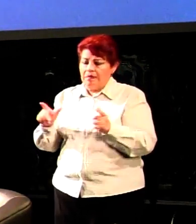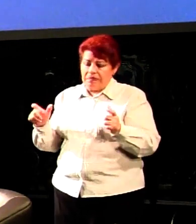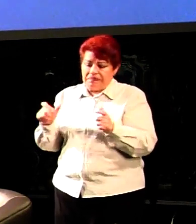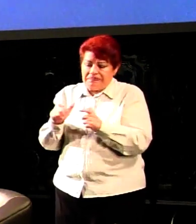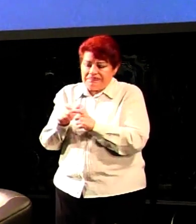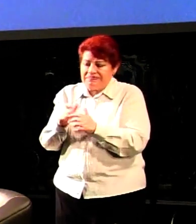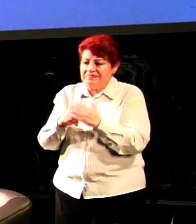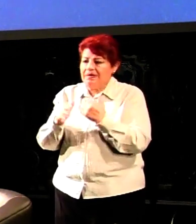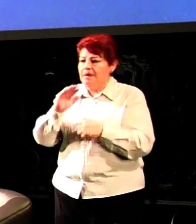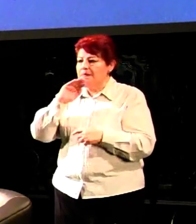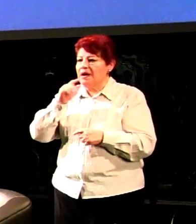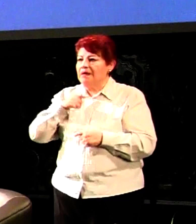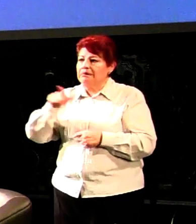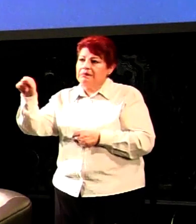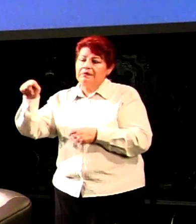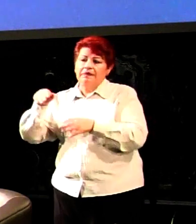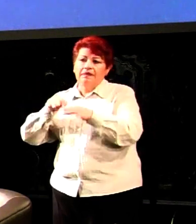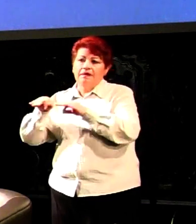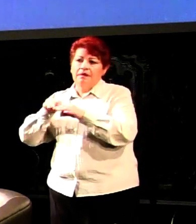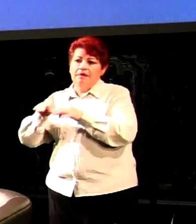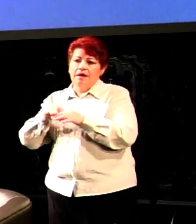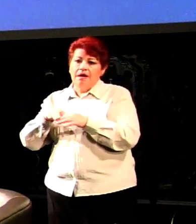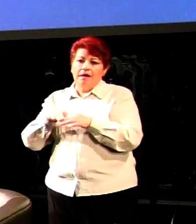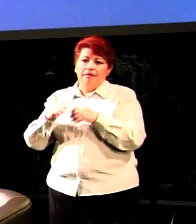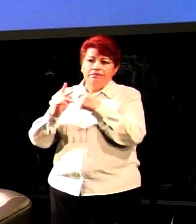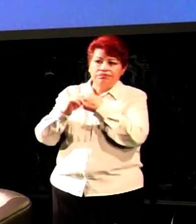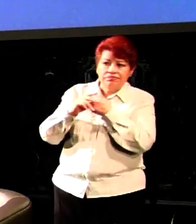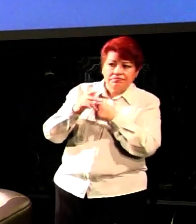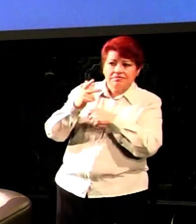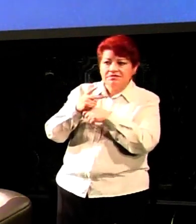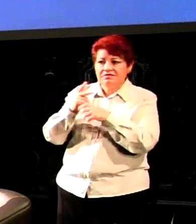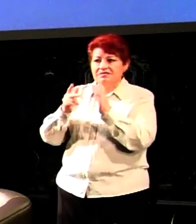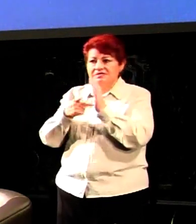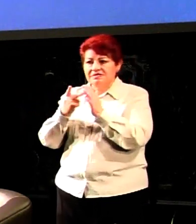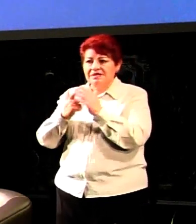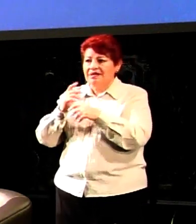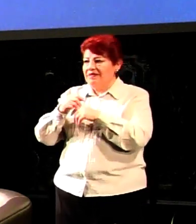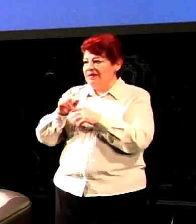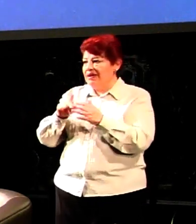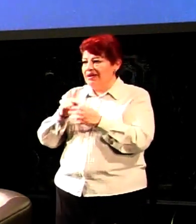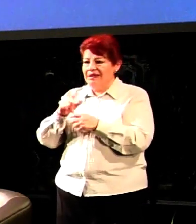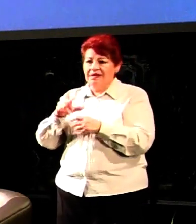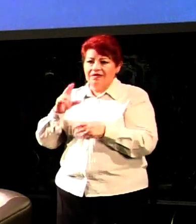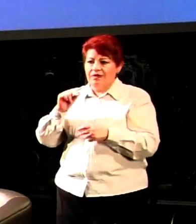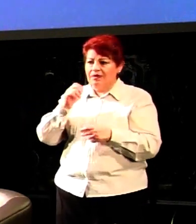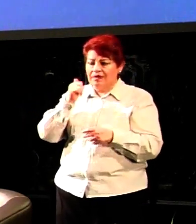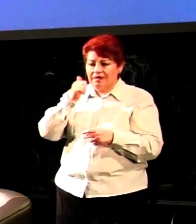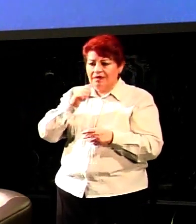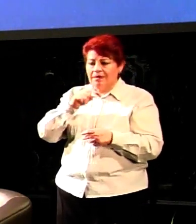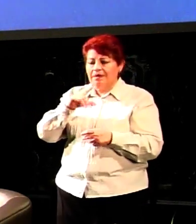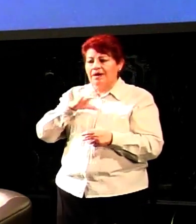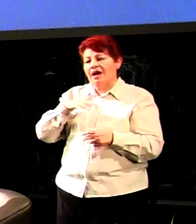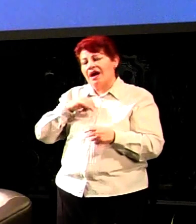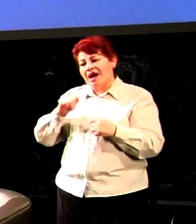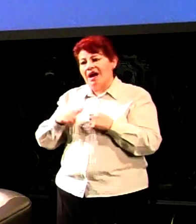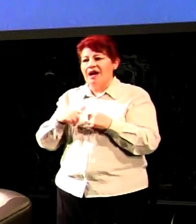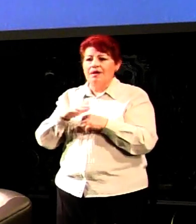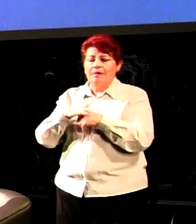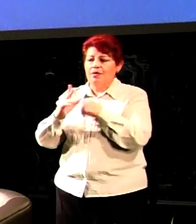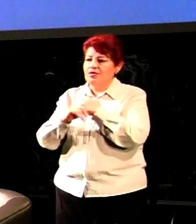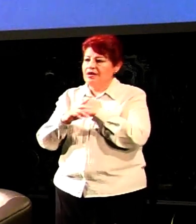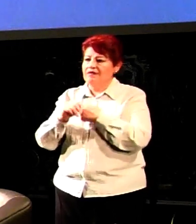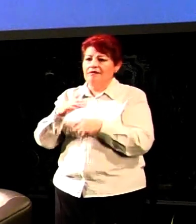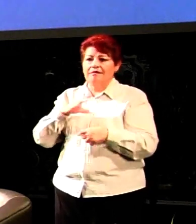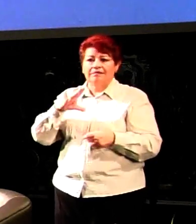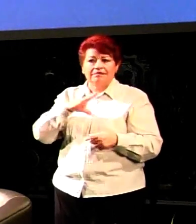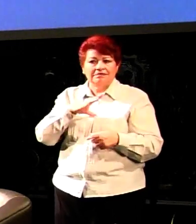pequeñas, madres que trabajan, medios de comunicación constantes que no siempre los medios de comunicación tienen